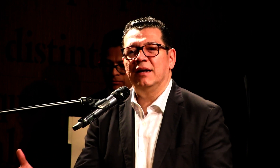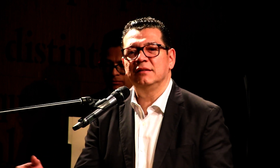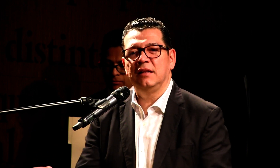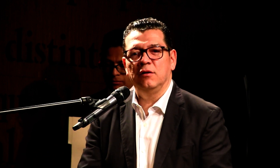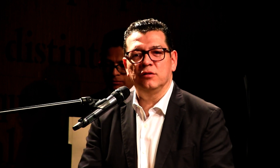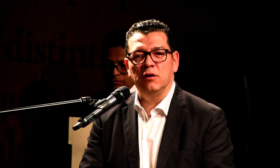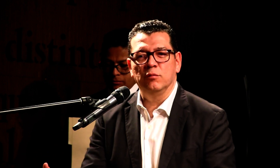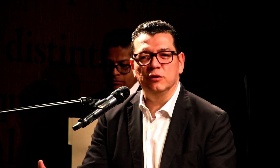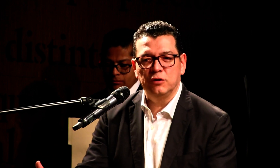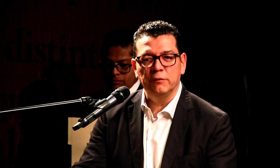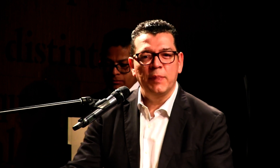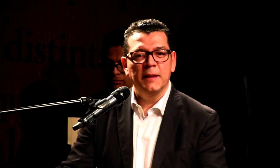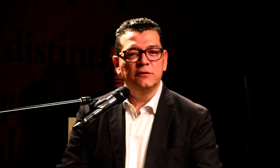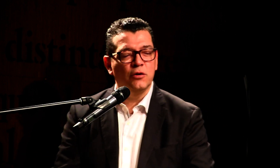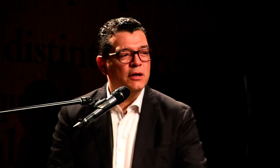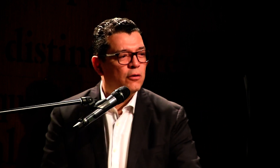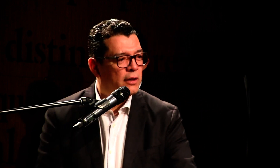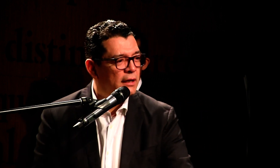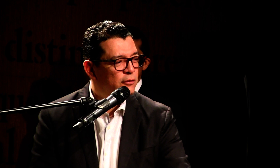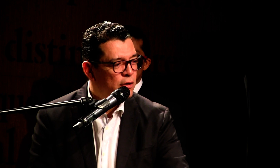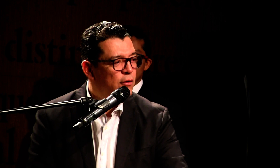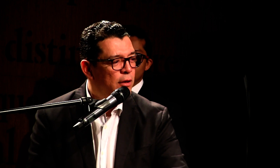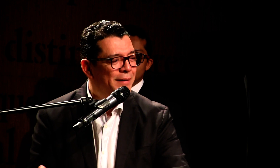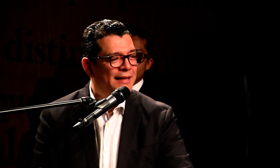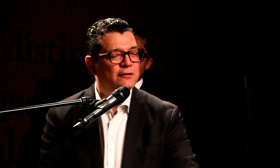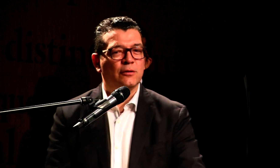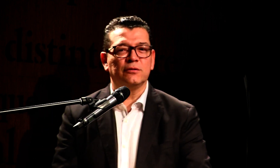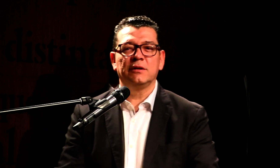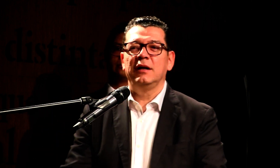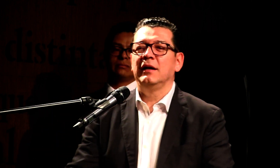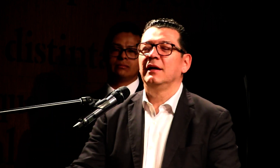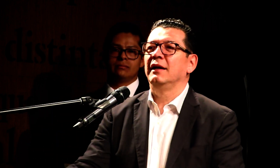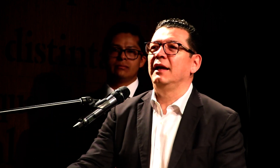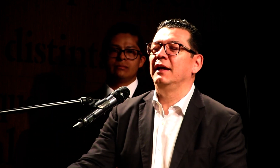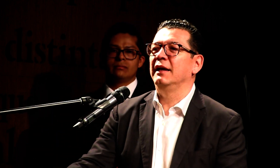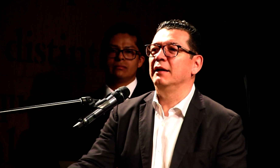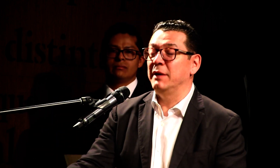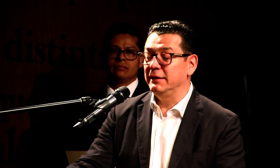el avance de los alumnos. Yo soy hijo de maestros,